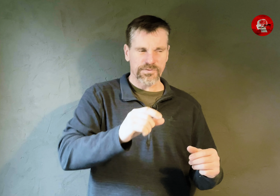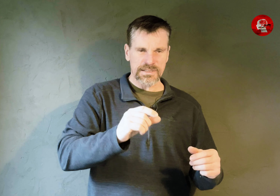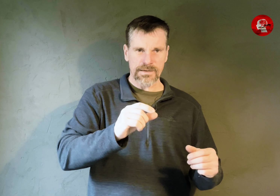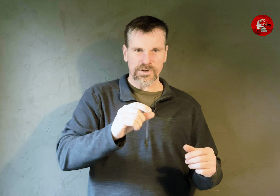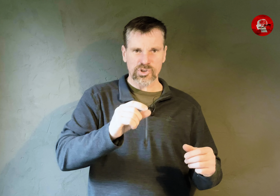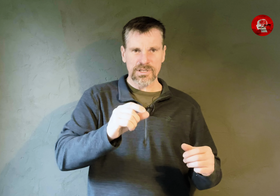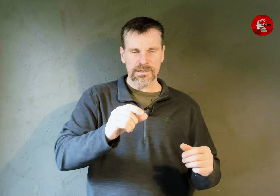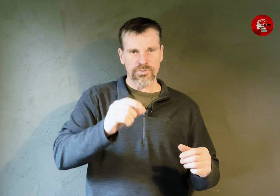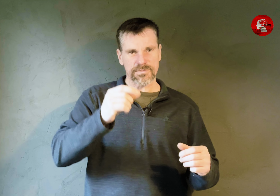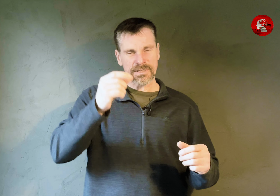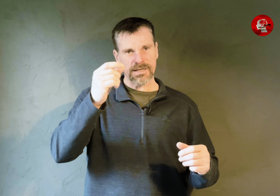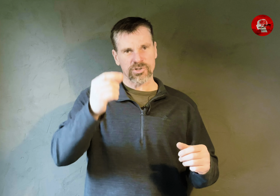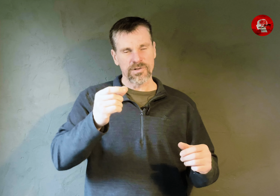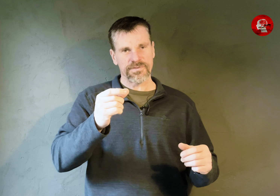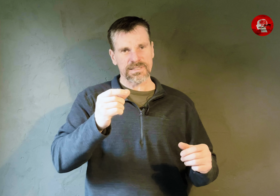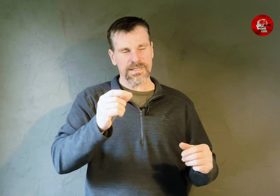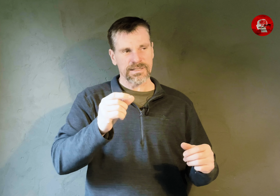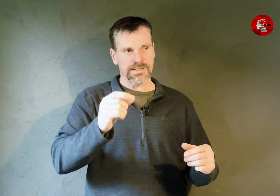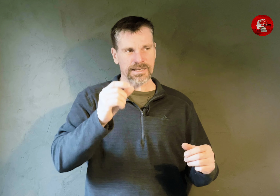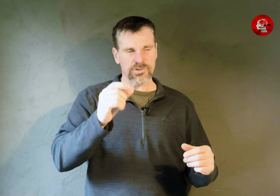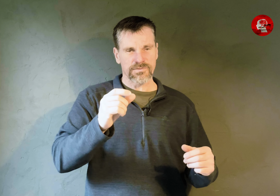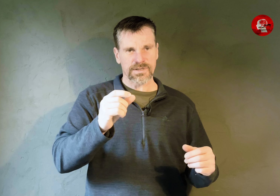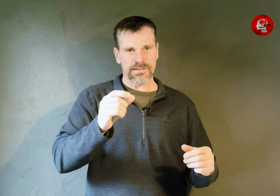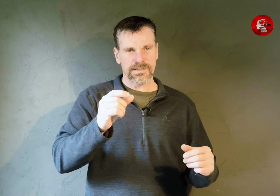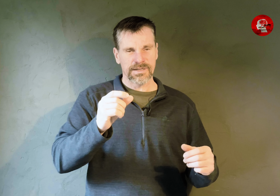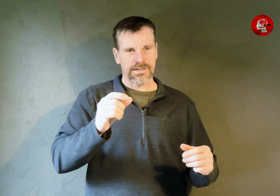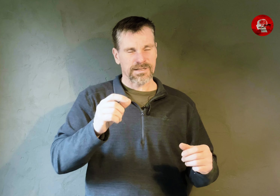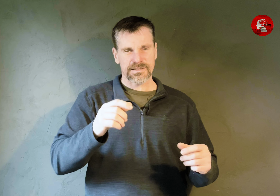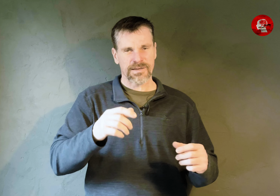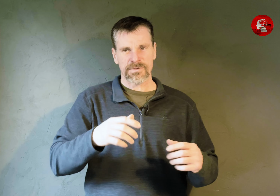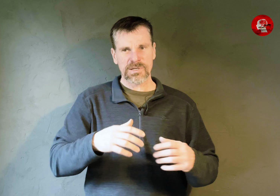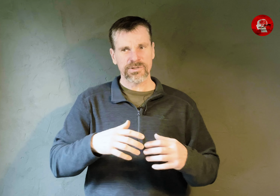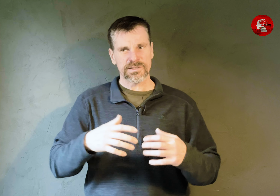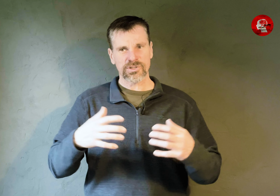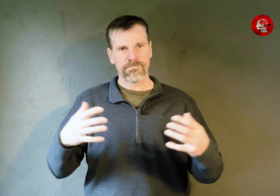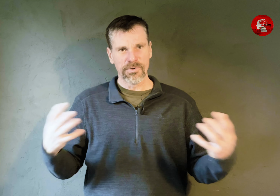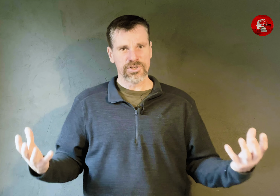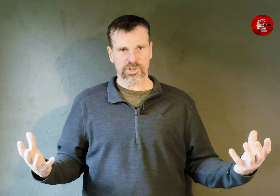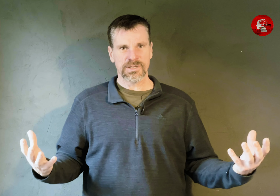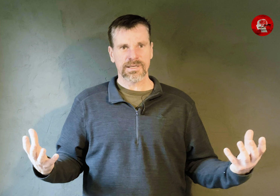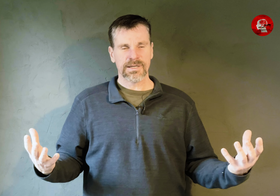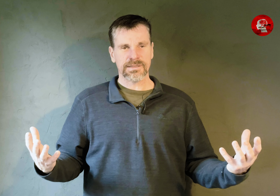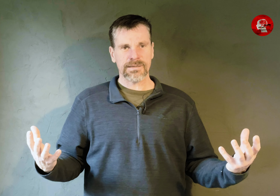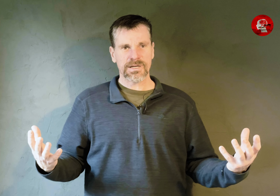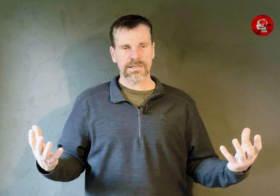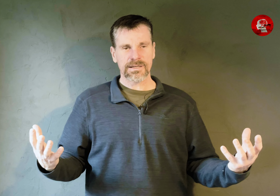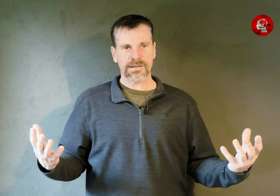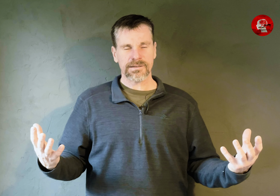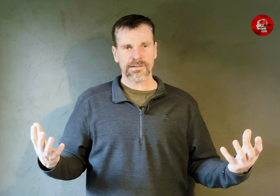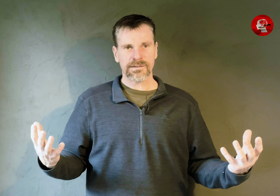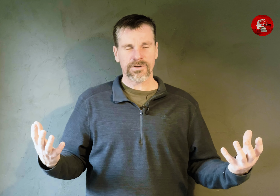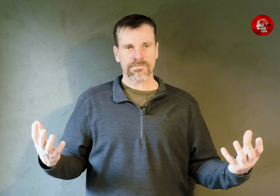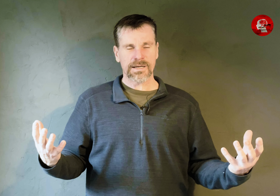auf derselben maschine bloß mit einer anderen schliff versehenen kantenschliff kette das ist einfach mal juristischer bullshit den man den leuten macht